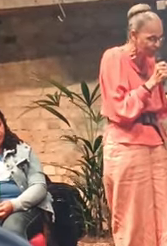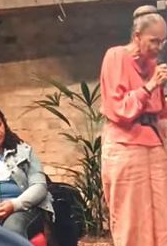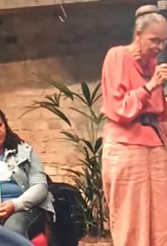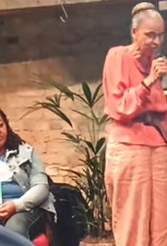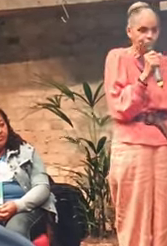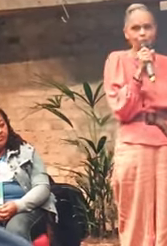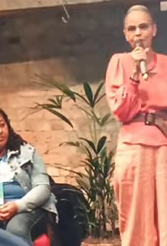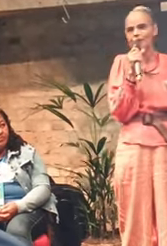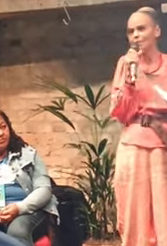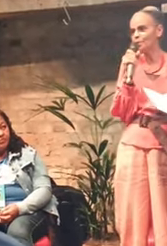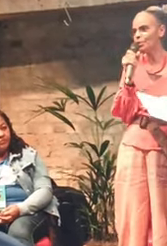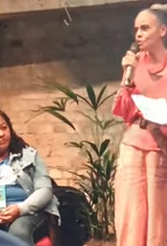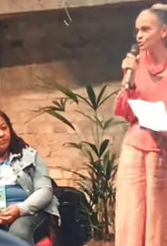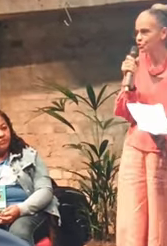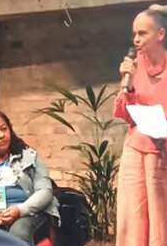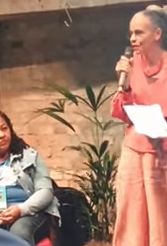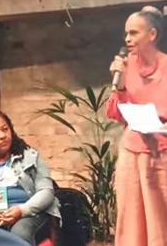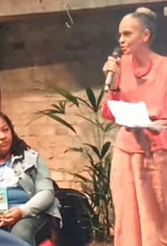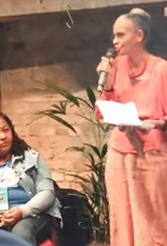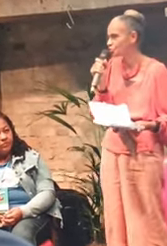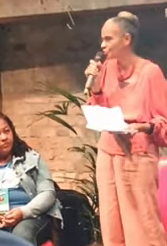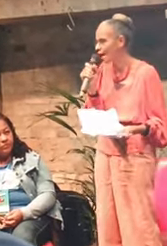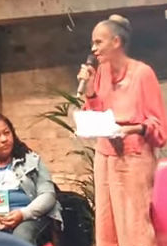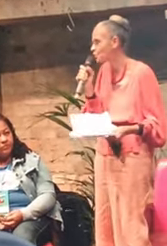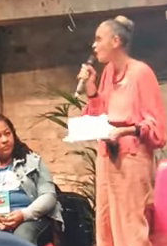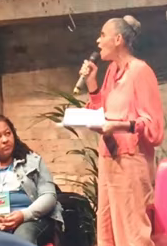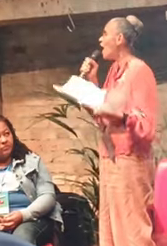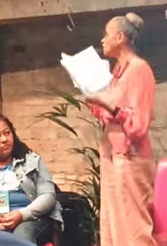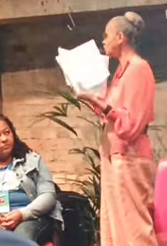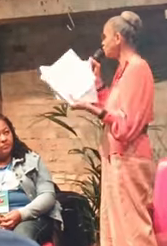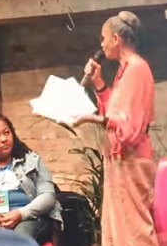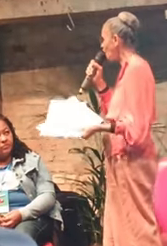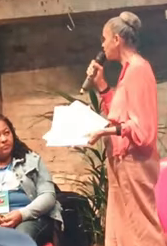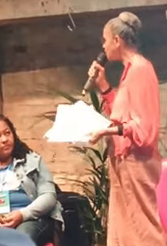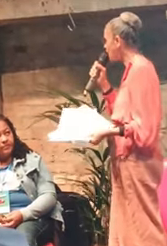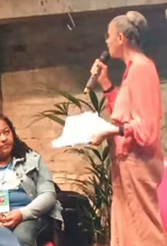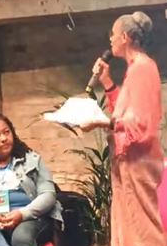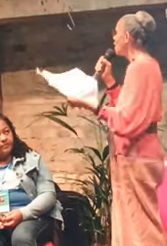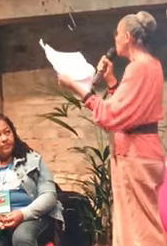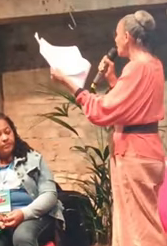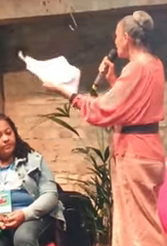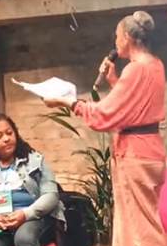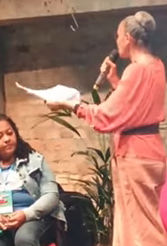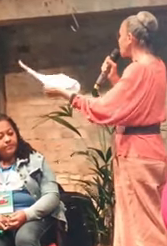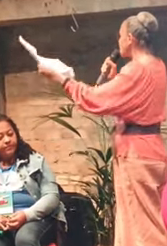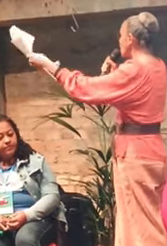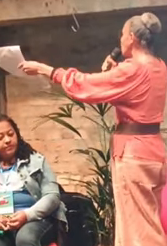distância, como disse o Guilherme Boulos hoje de manhã no nosso ato. A gente vai ter